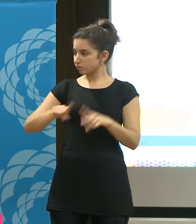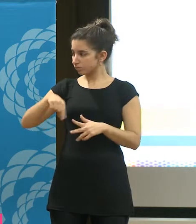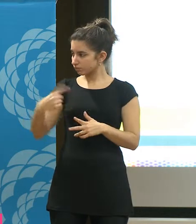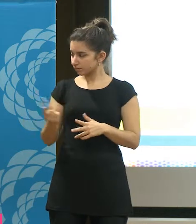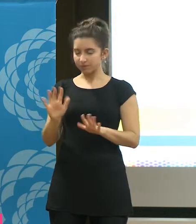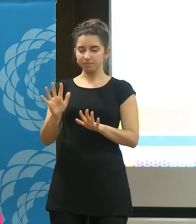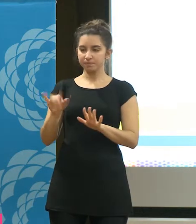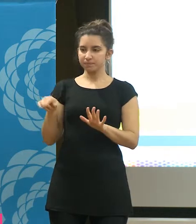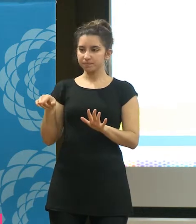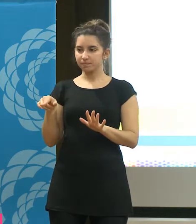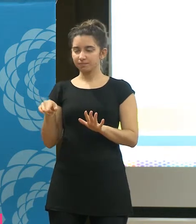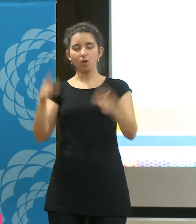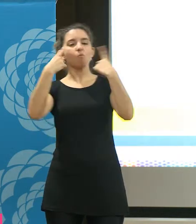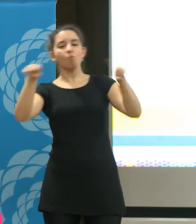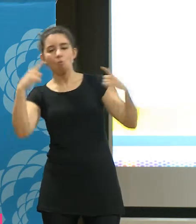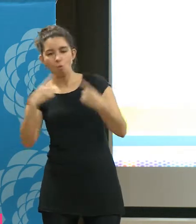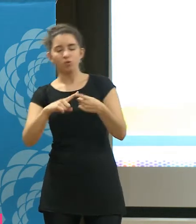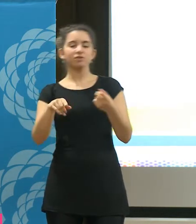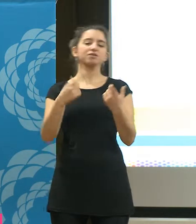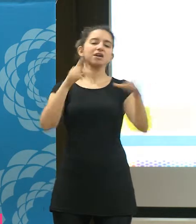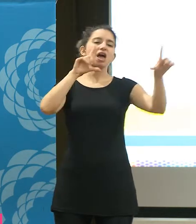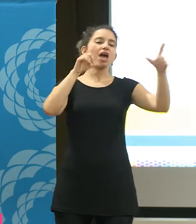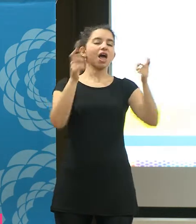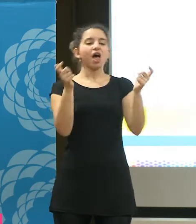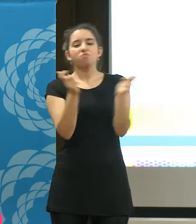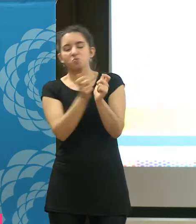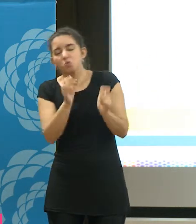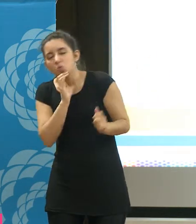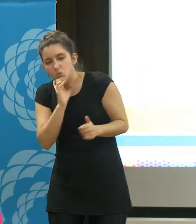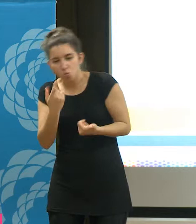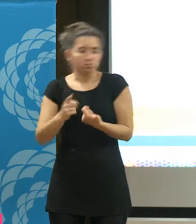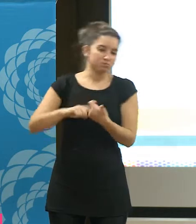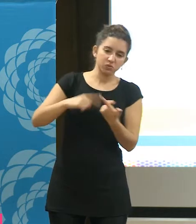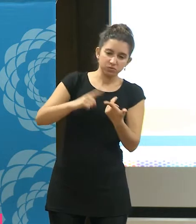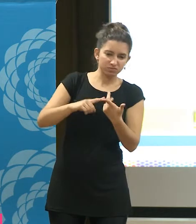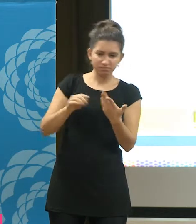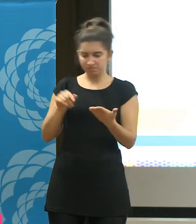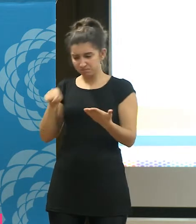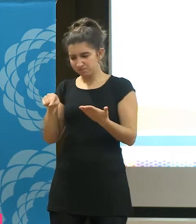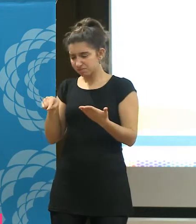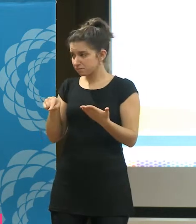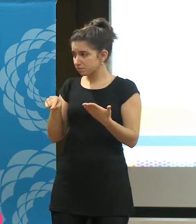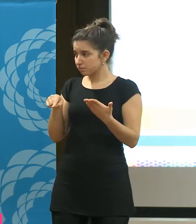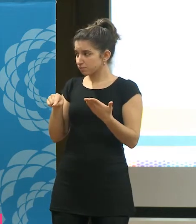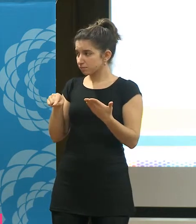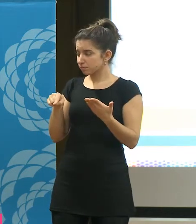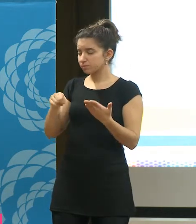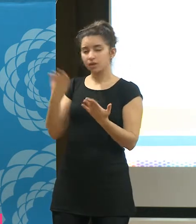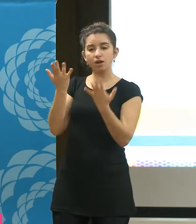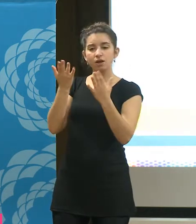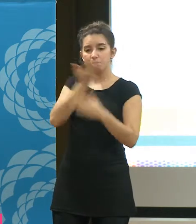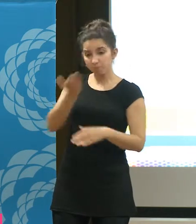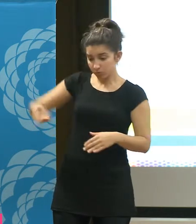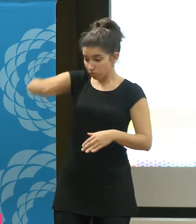sugieren programas musicales, de humor, programas de juegos y de deportes. Nada nuevo, creemos que sí. A los jóvenes